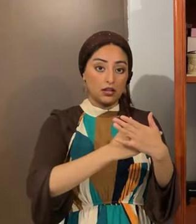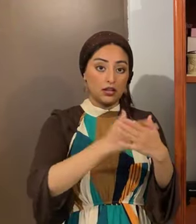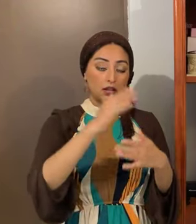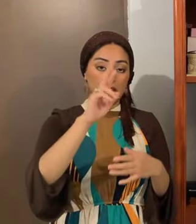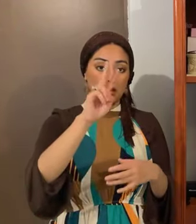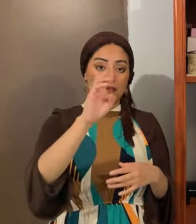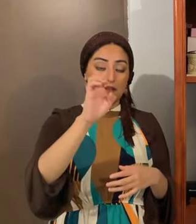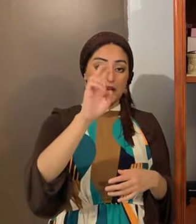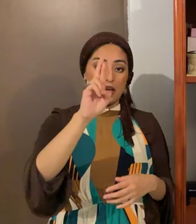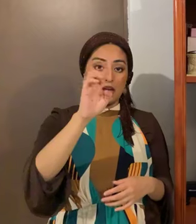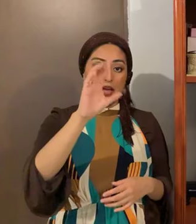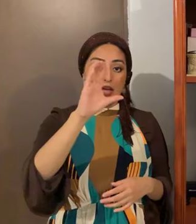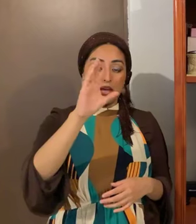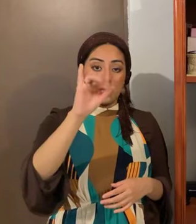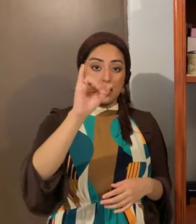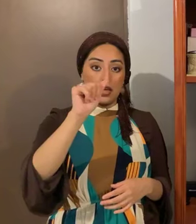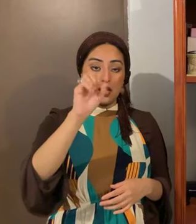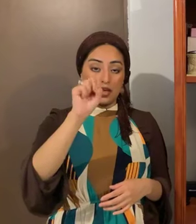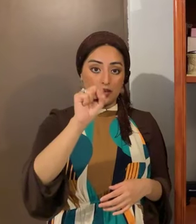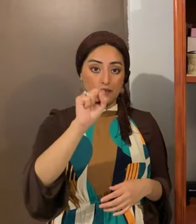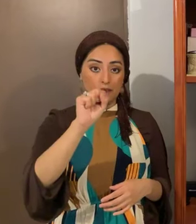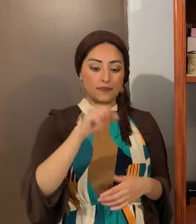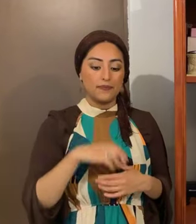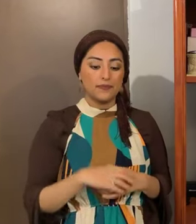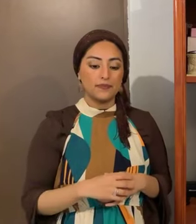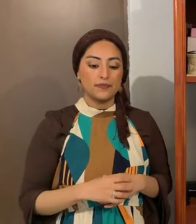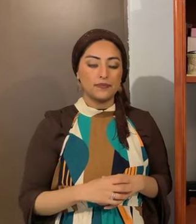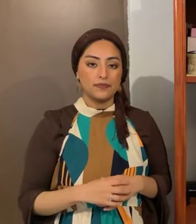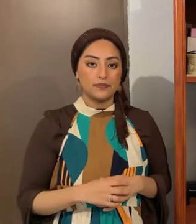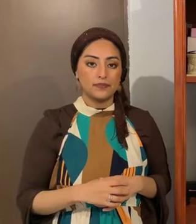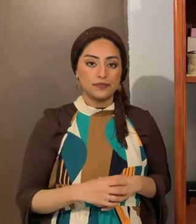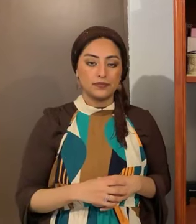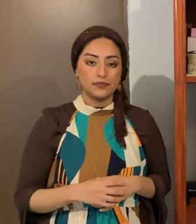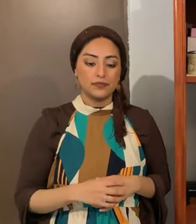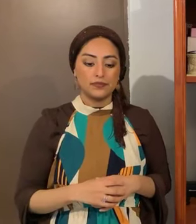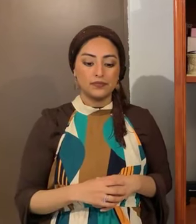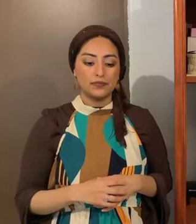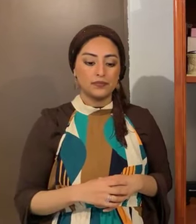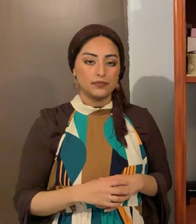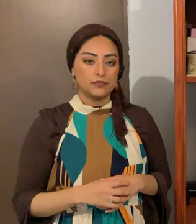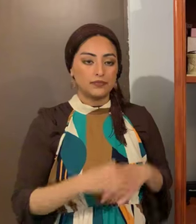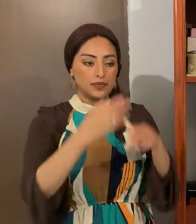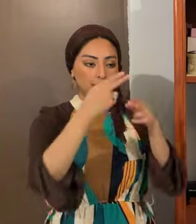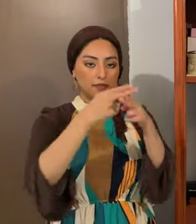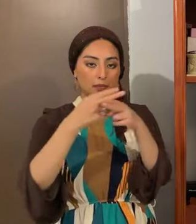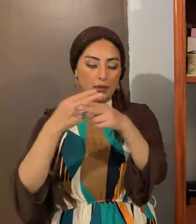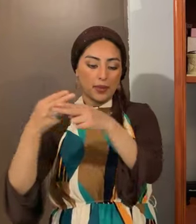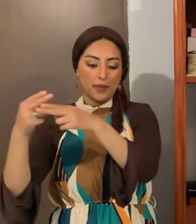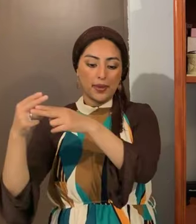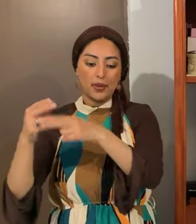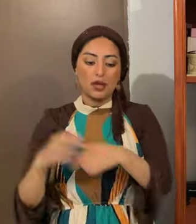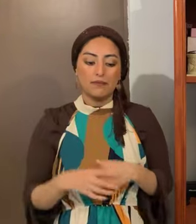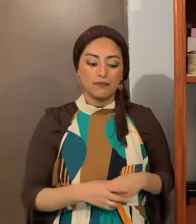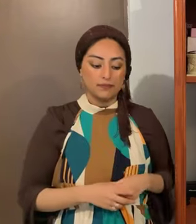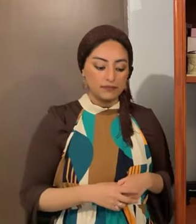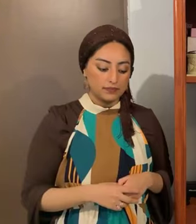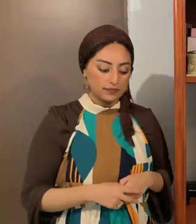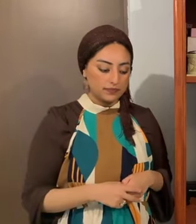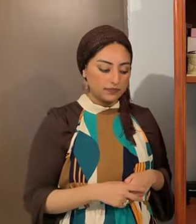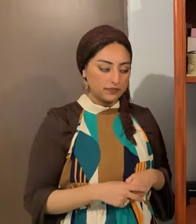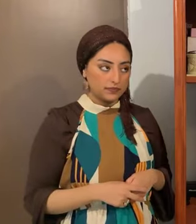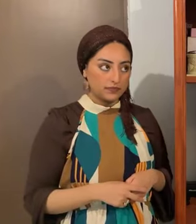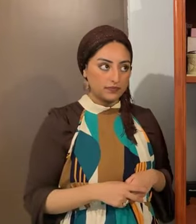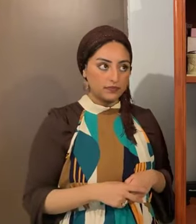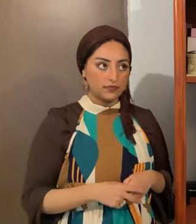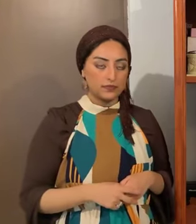Simea, hijo de Micael, hijo de Baasías, hijo de Malquías, hijo de Edni, hijo de Sera, hijo de Adaía,